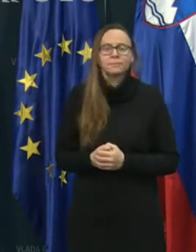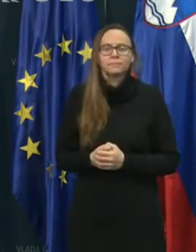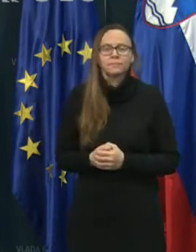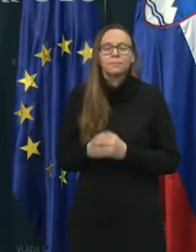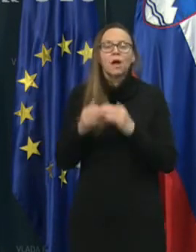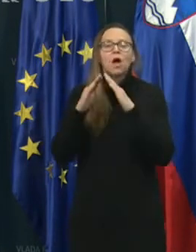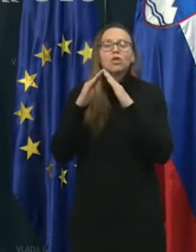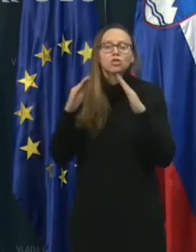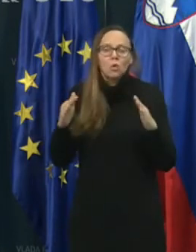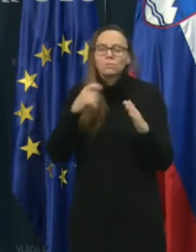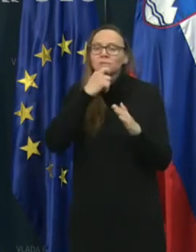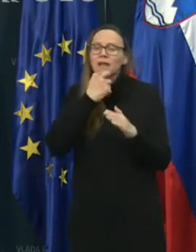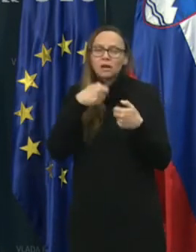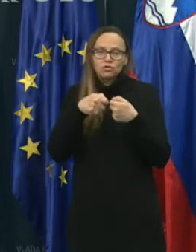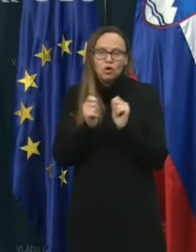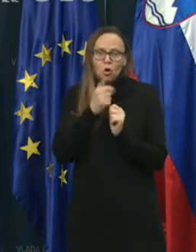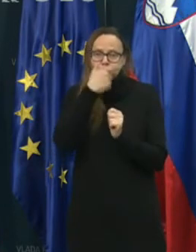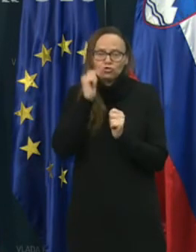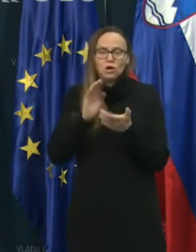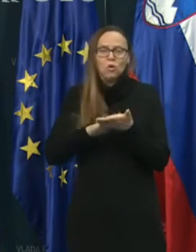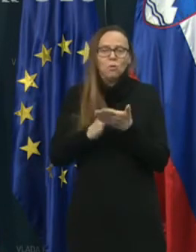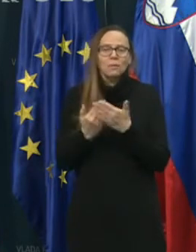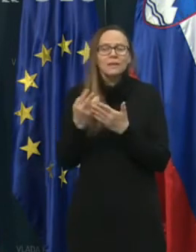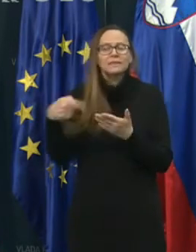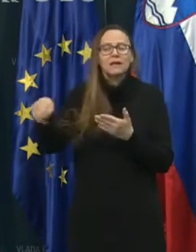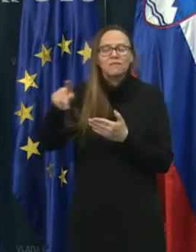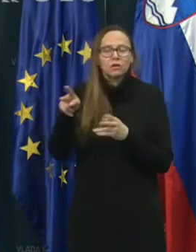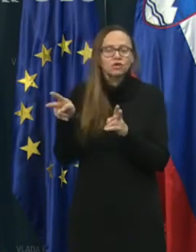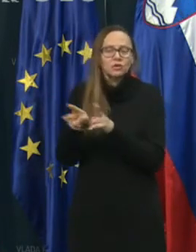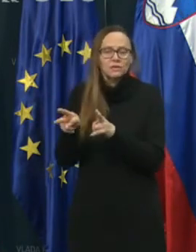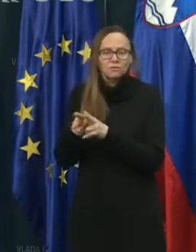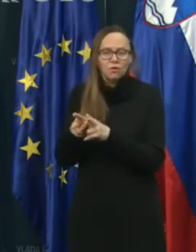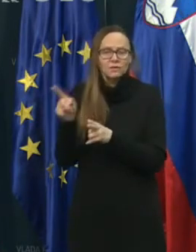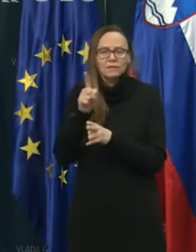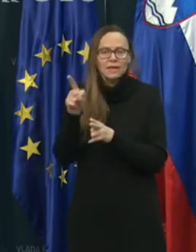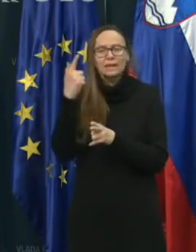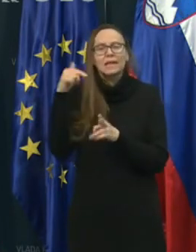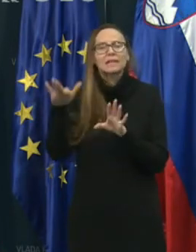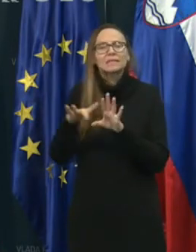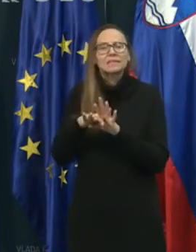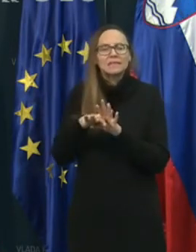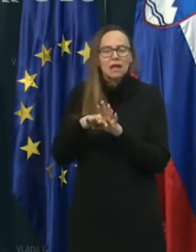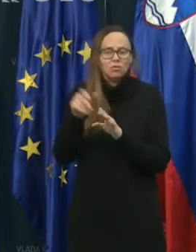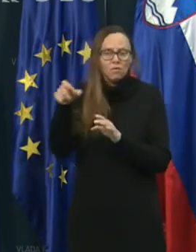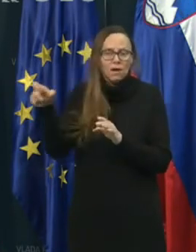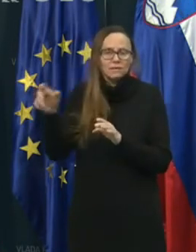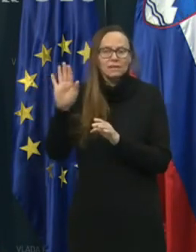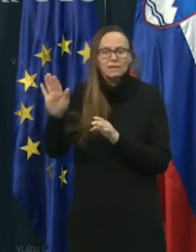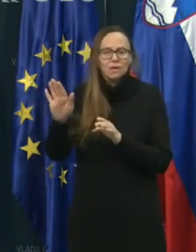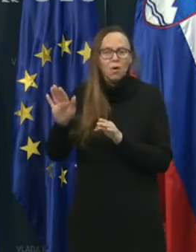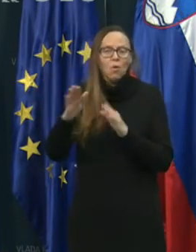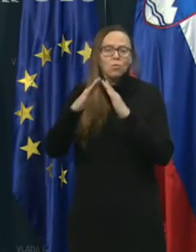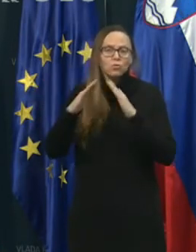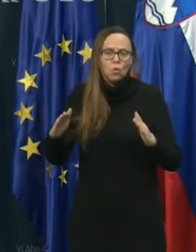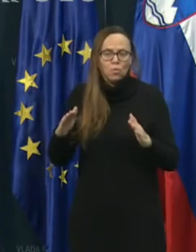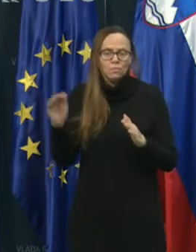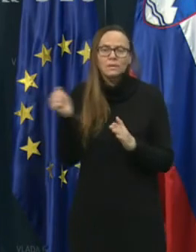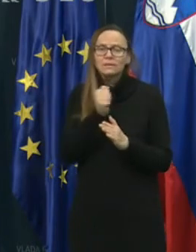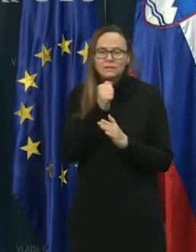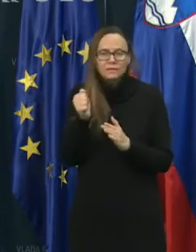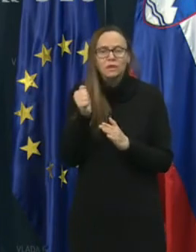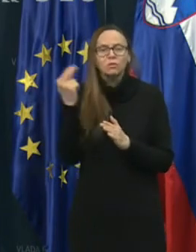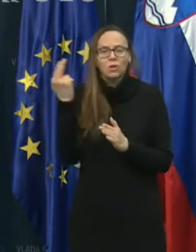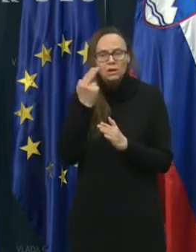Dom starejših občanov pomeni za vaše svojce in stanovalce njihov dom. In zato si